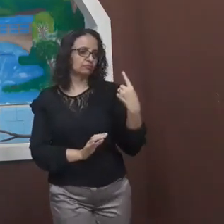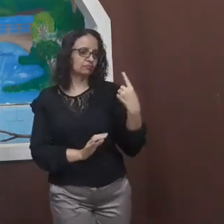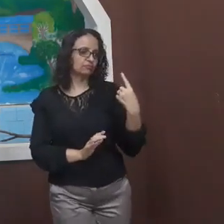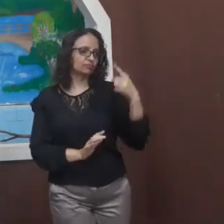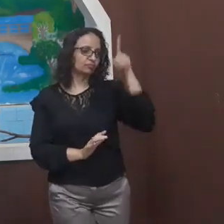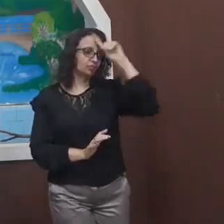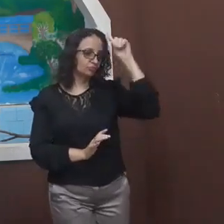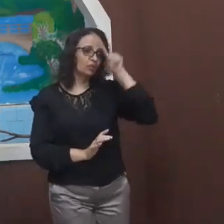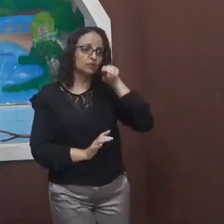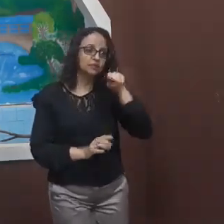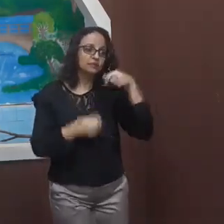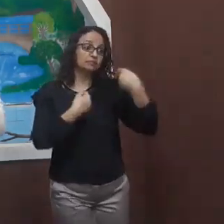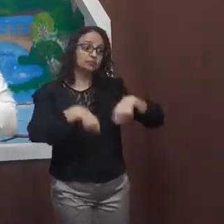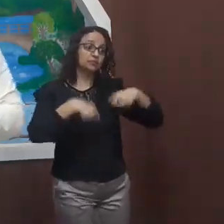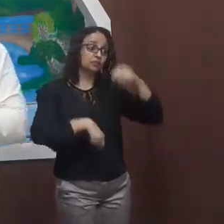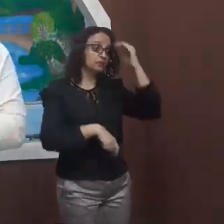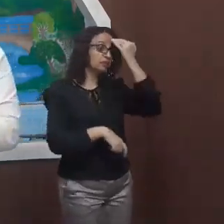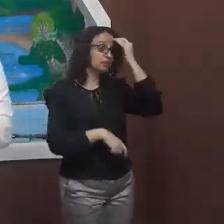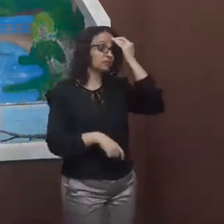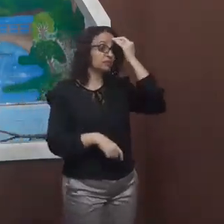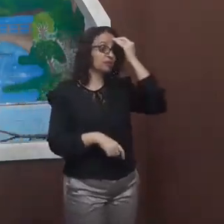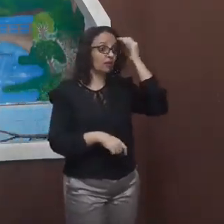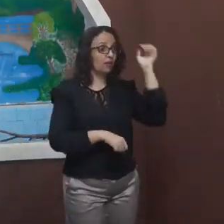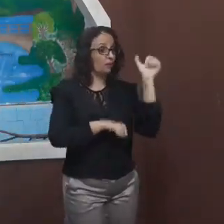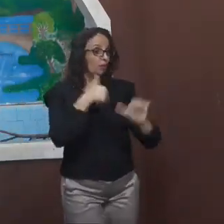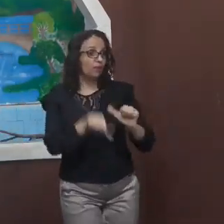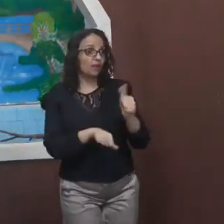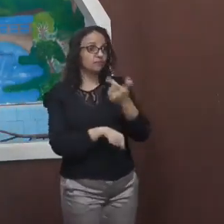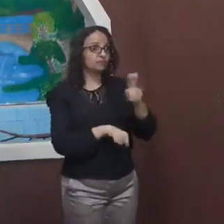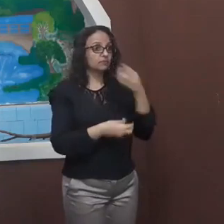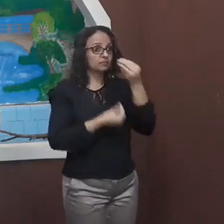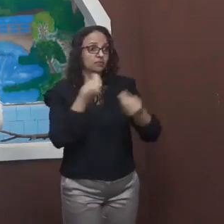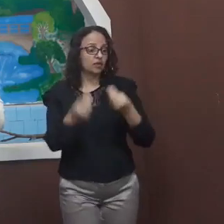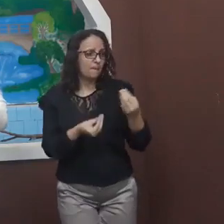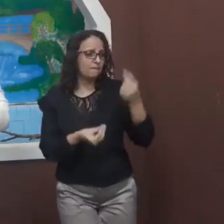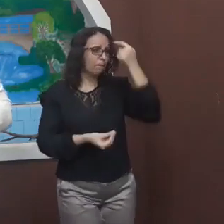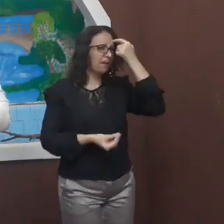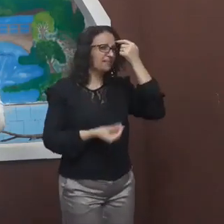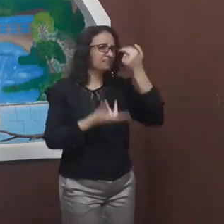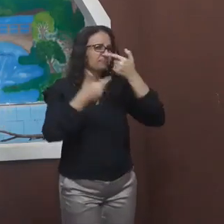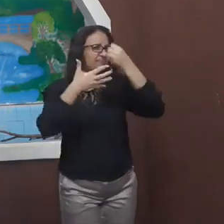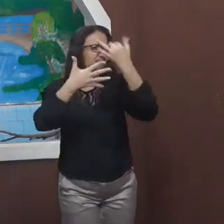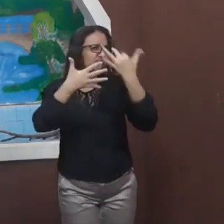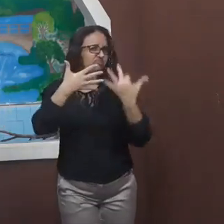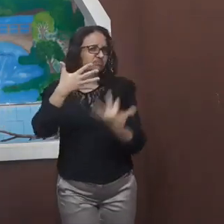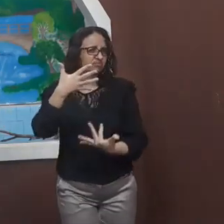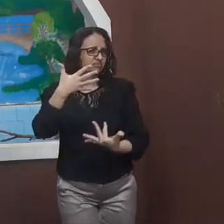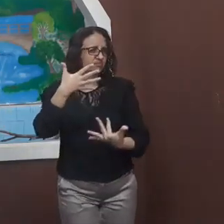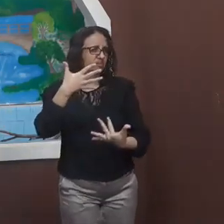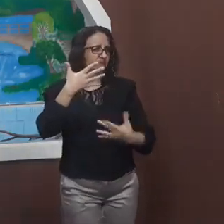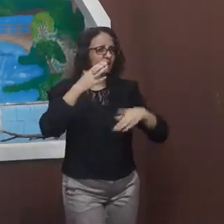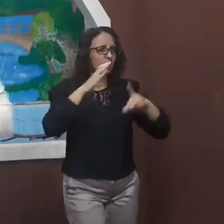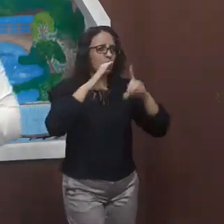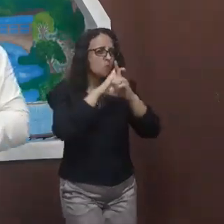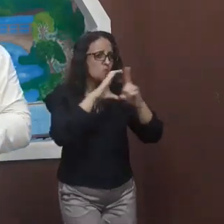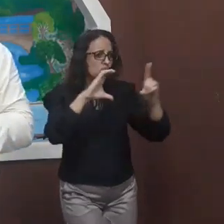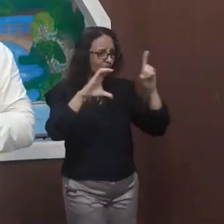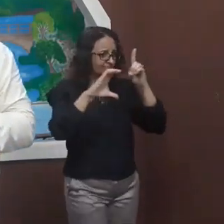Você precisa entender isso aí. Podemos pensar outras coisas? Podemos. Cultuar ao